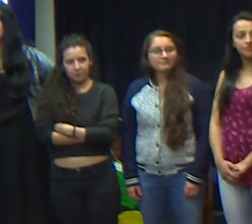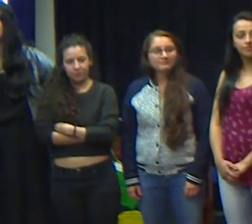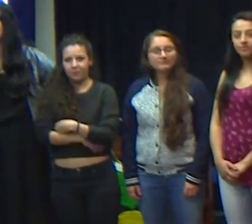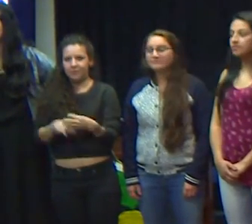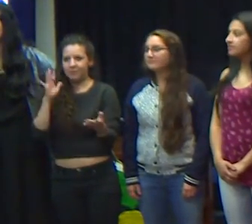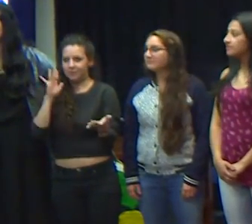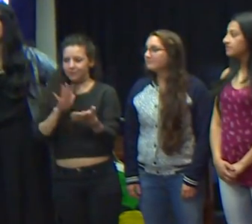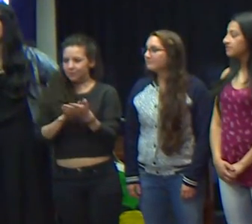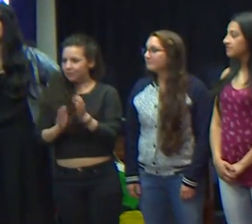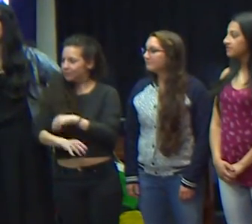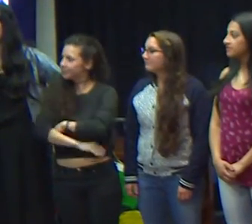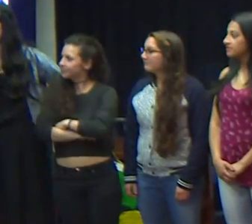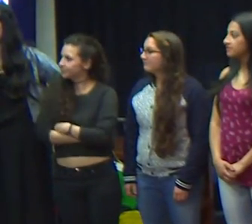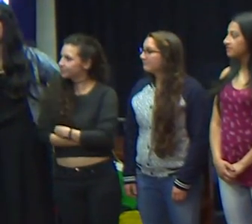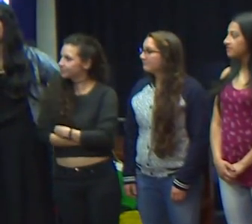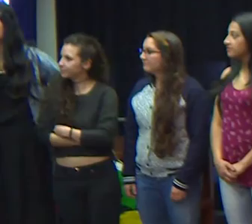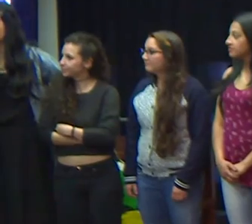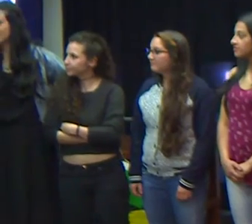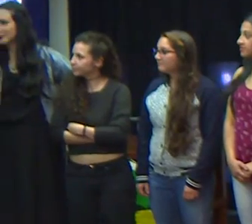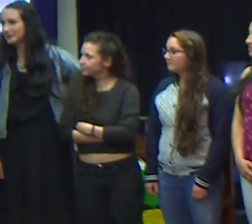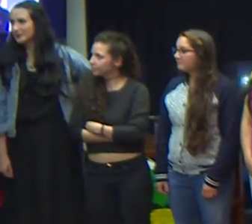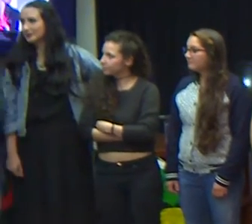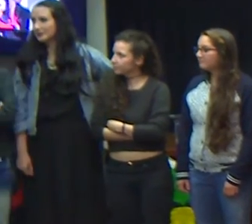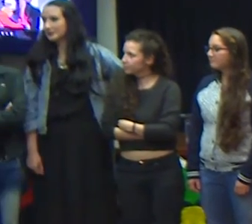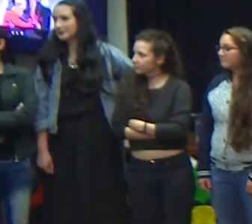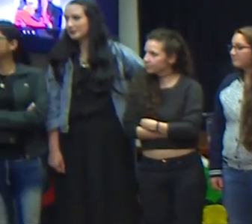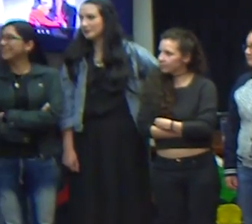¿Tú crees que vas a lograr graduarte en la universidad?